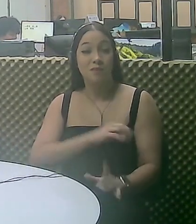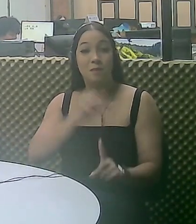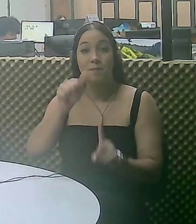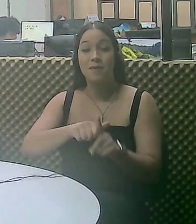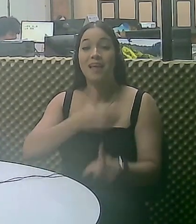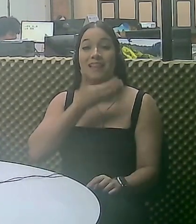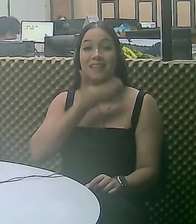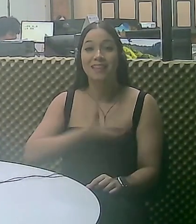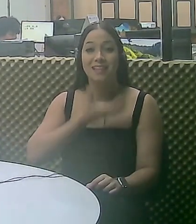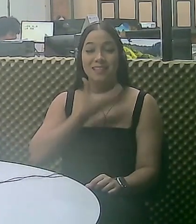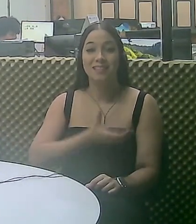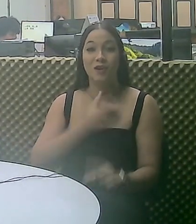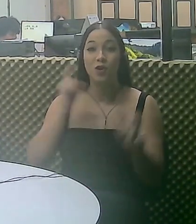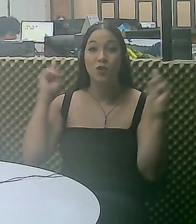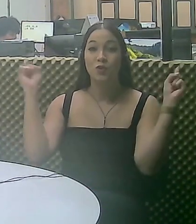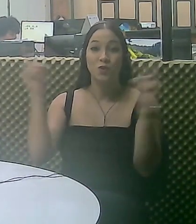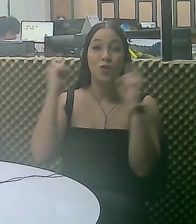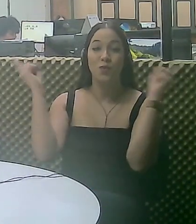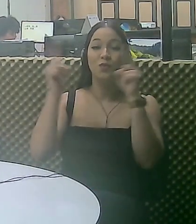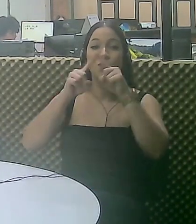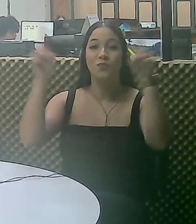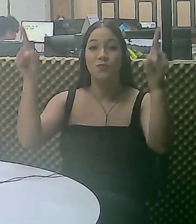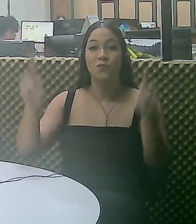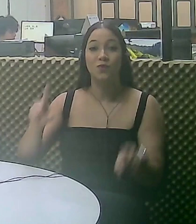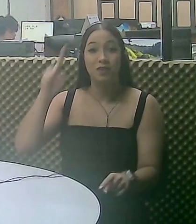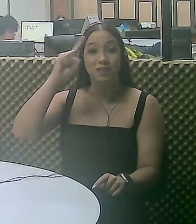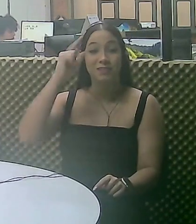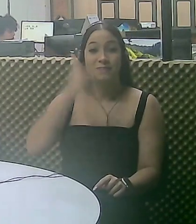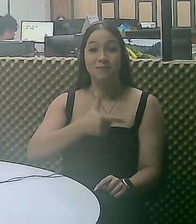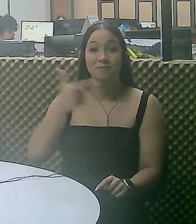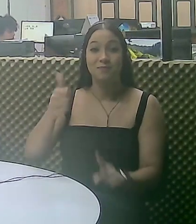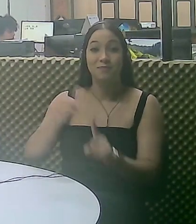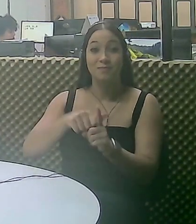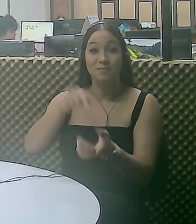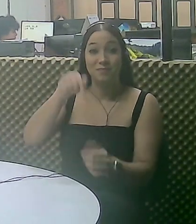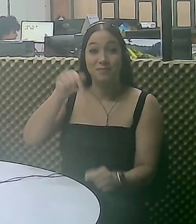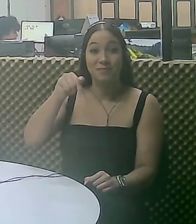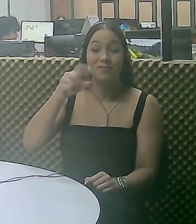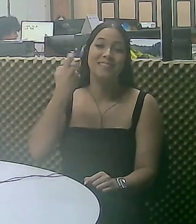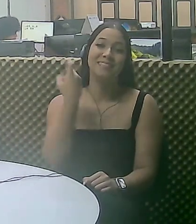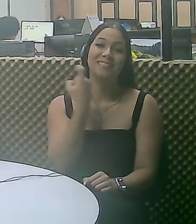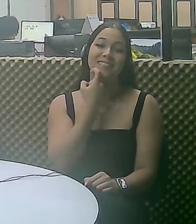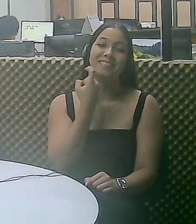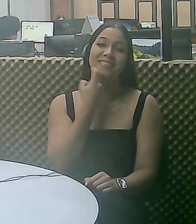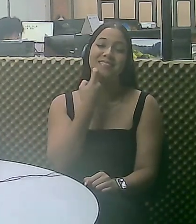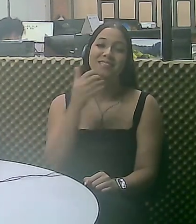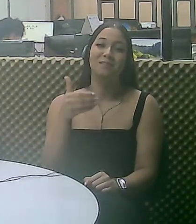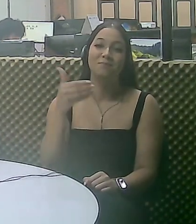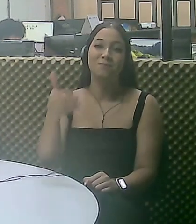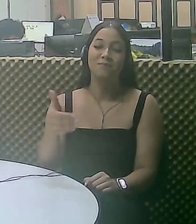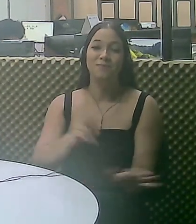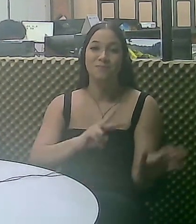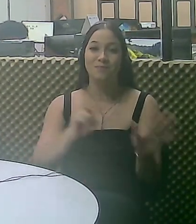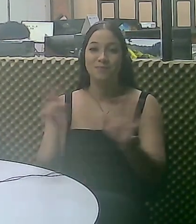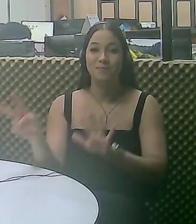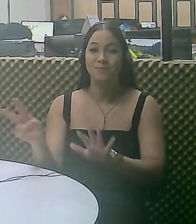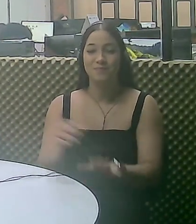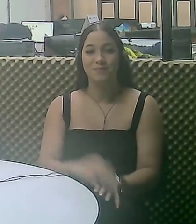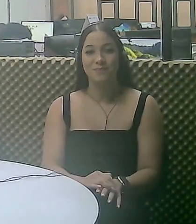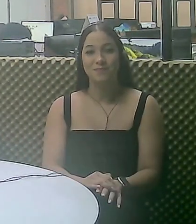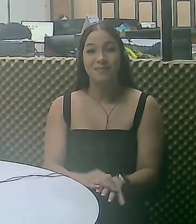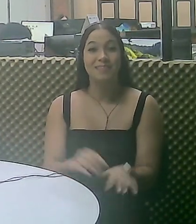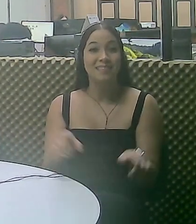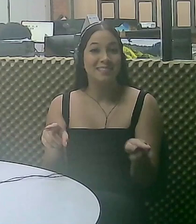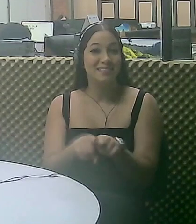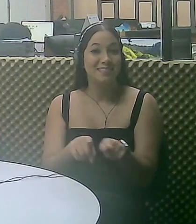mês de dezembro a todos os servidores para o dia 22 deste mês, sexta-feira da próxima semana. Além